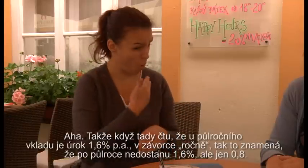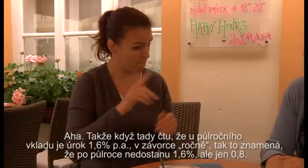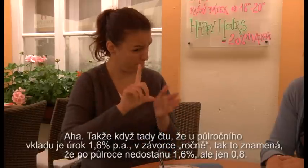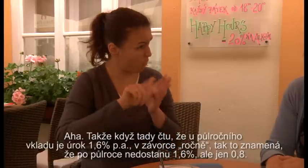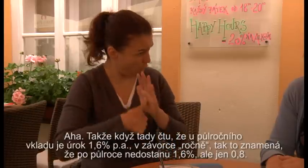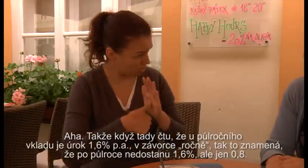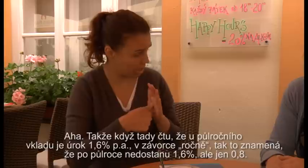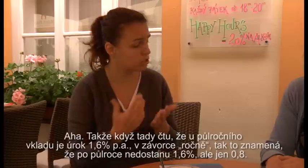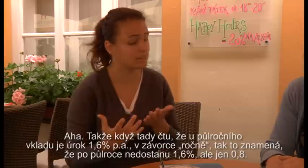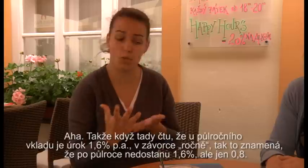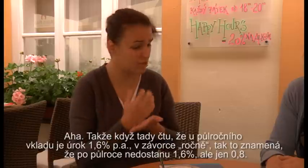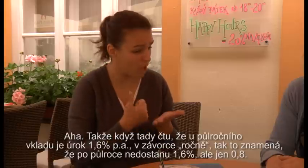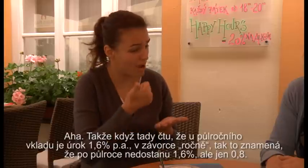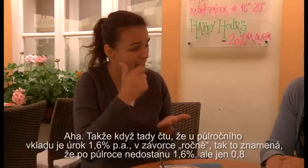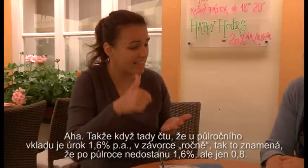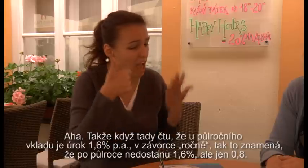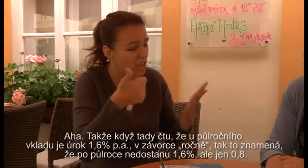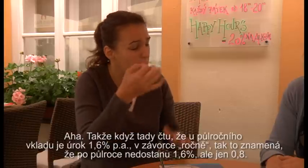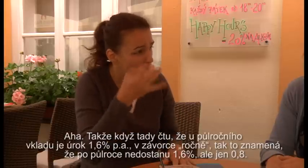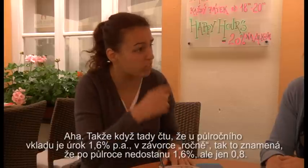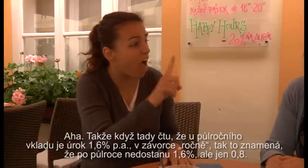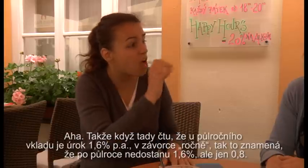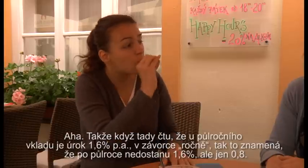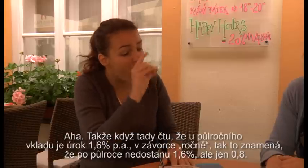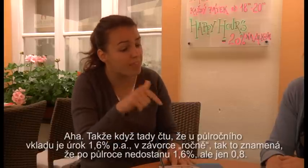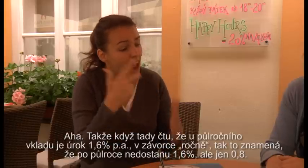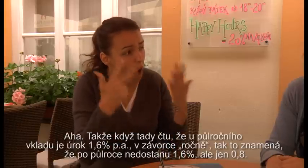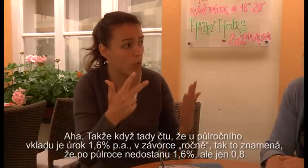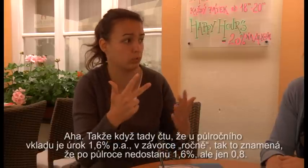nedostanu 1,6%, ale je 0,8.